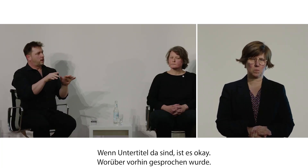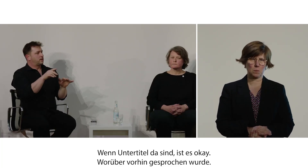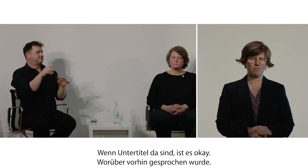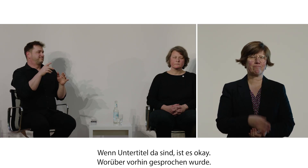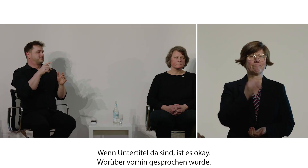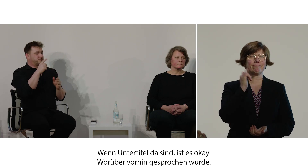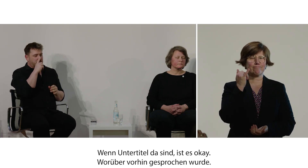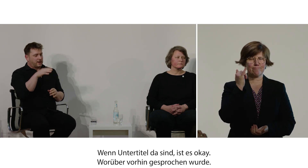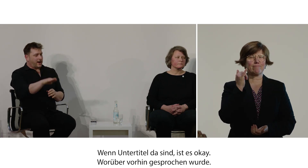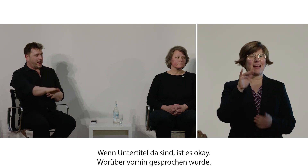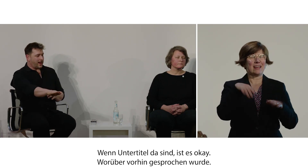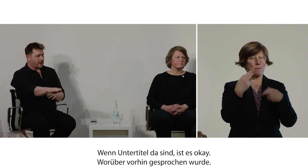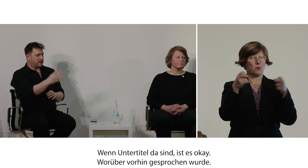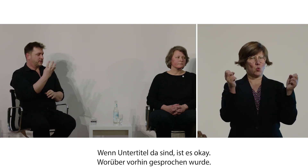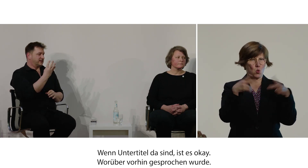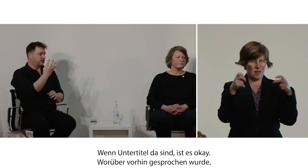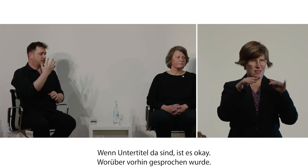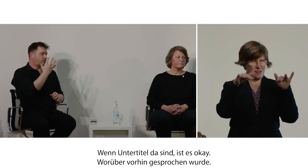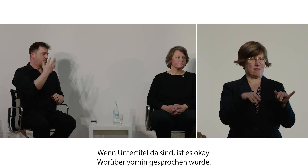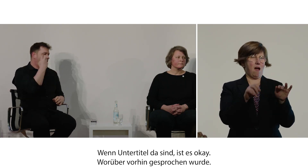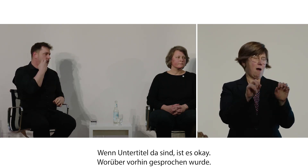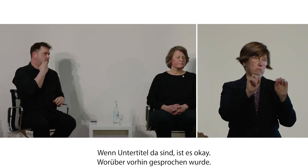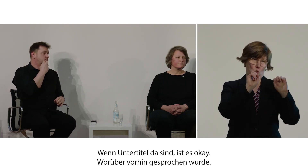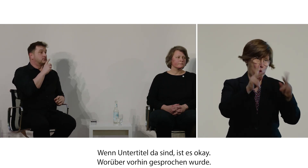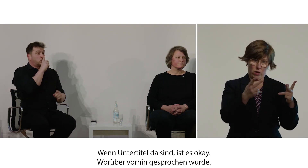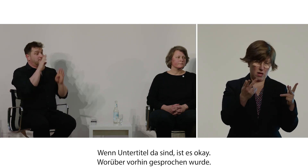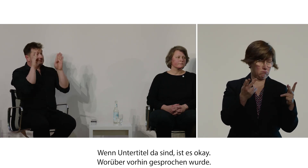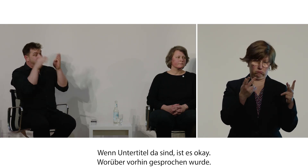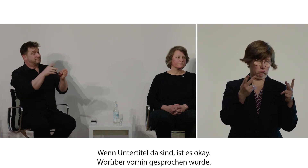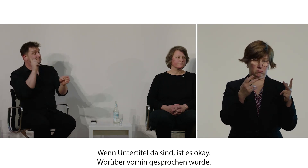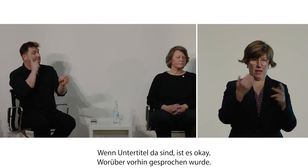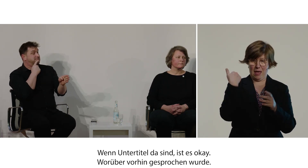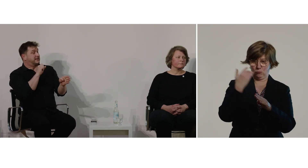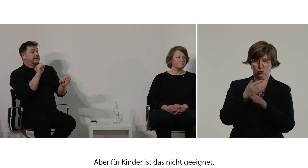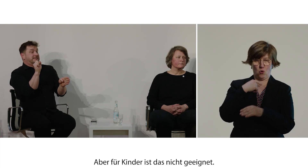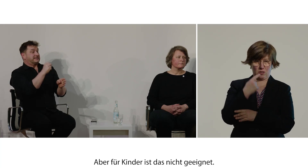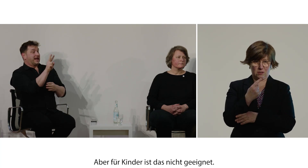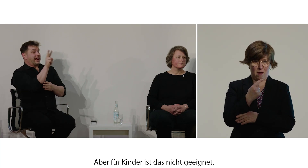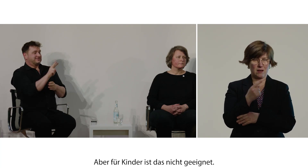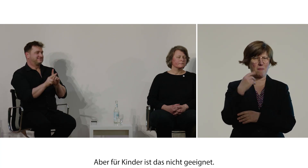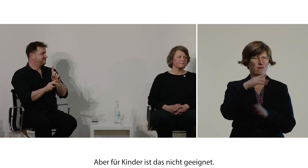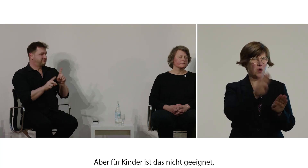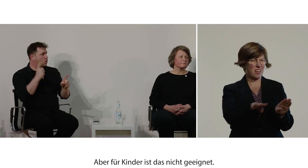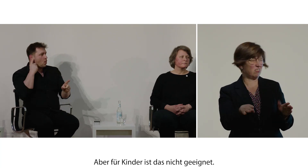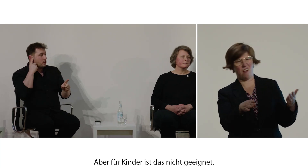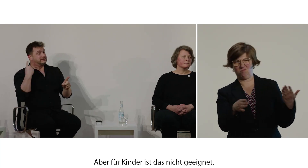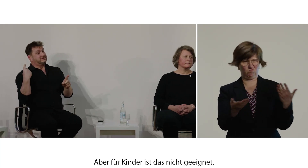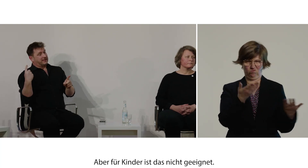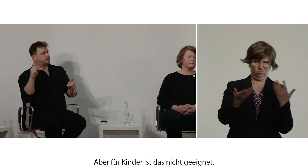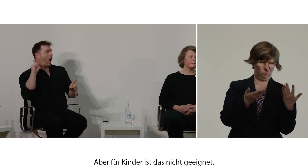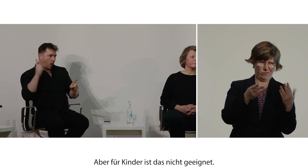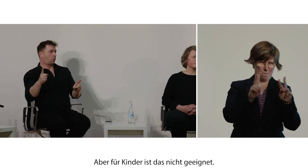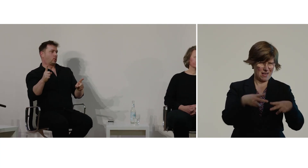Ja, es gibt Untertitel, wenn die da sind, ist ja okay, worüber vorhin gesprochen wurde. Aber für Kinder ist das jetzt nicht